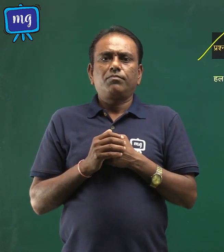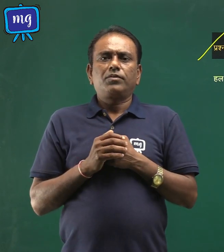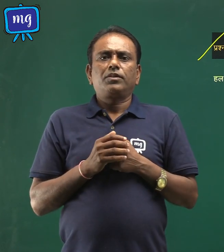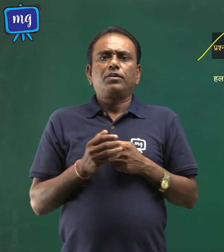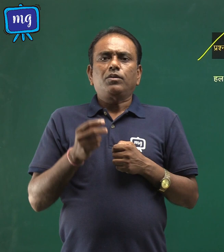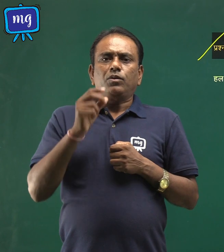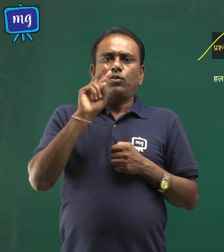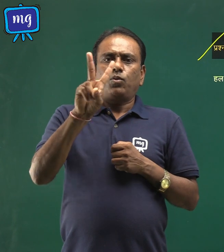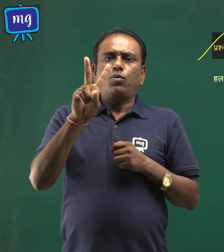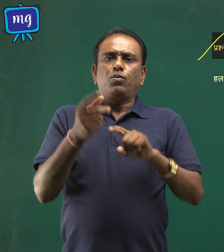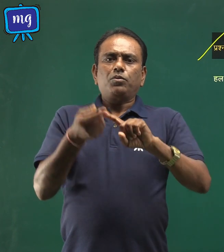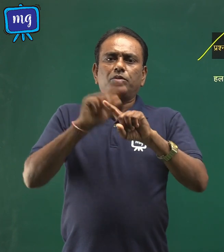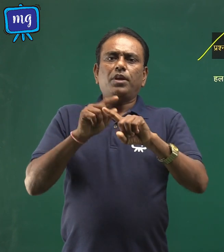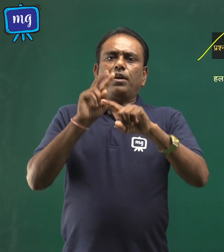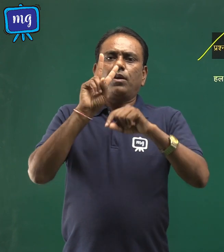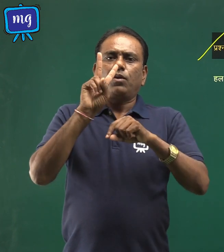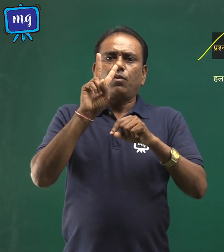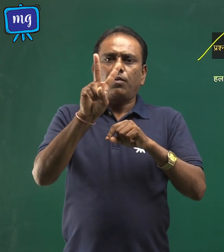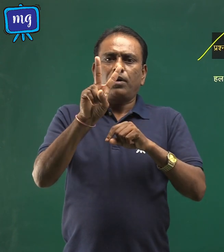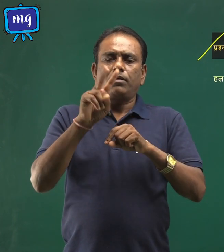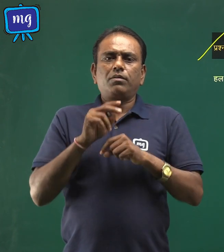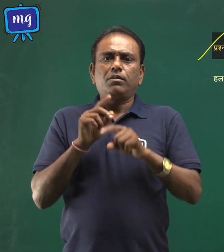दो से गुणा किया,